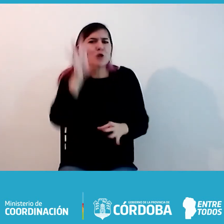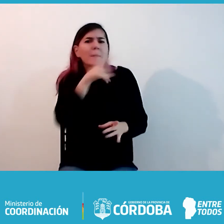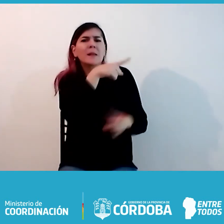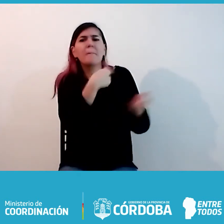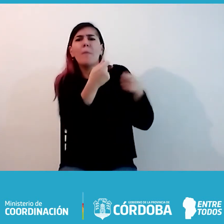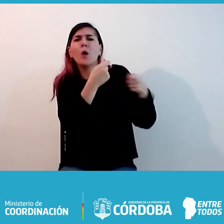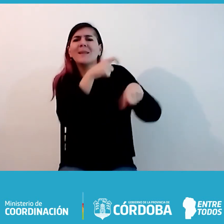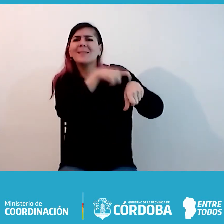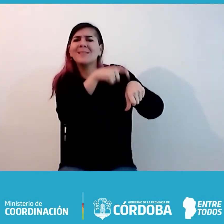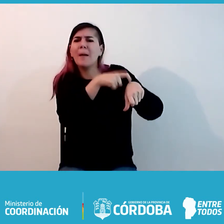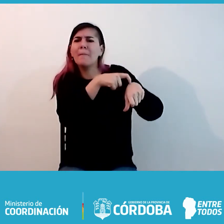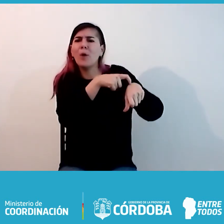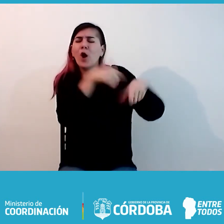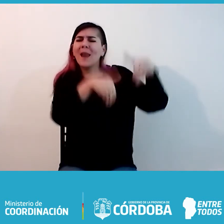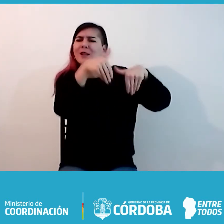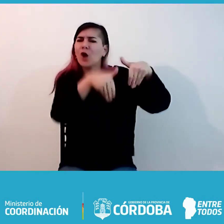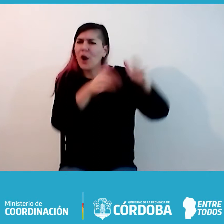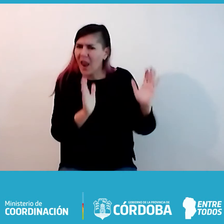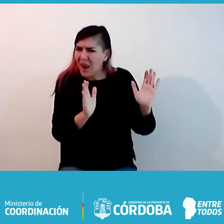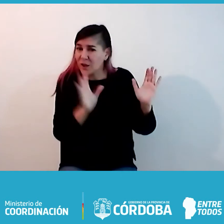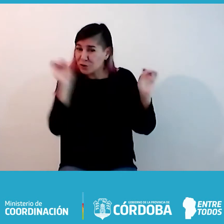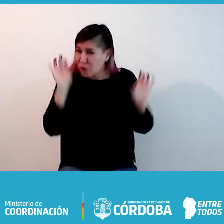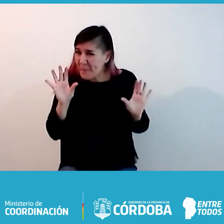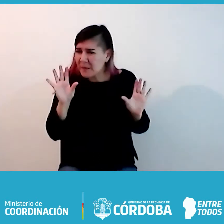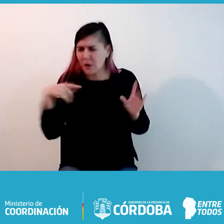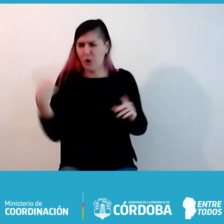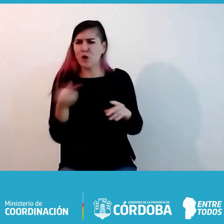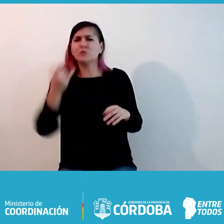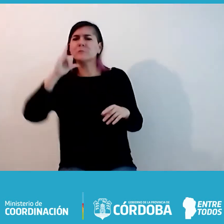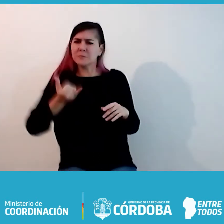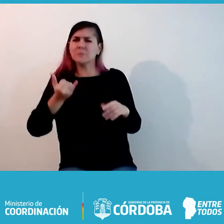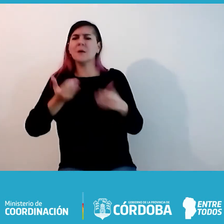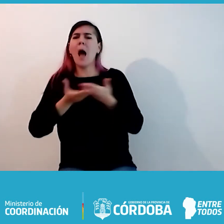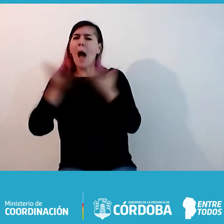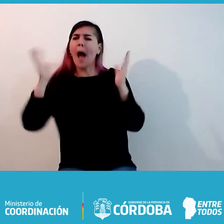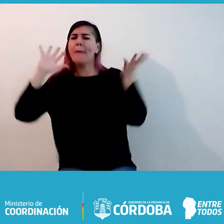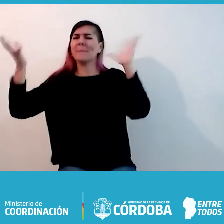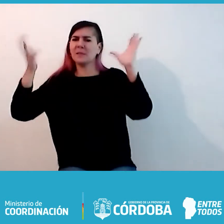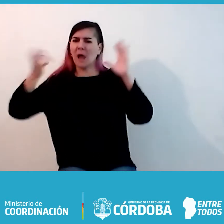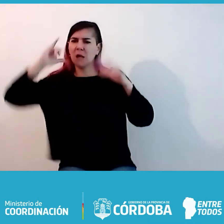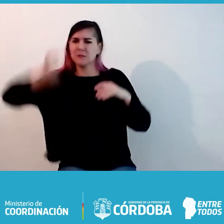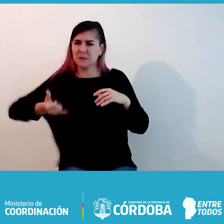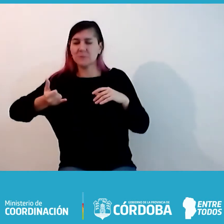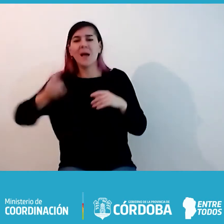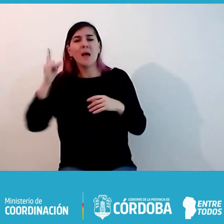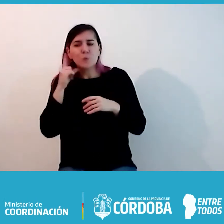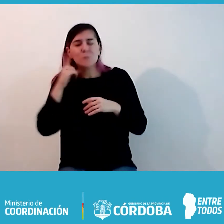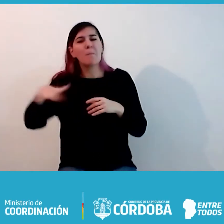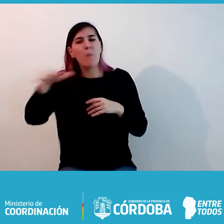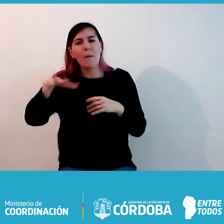tiempos electorales? Somos ambientalistas, sí, afirma con ahínco. Apela a que se escuche a los pueblos